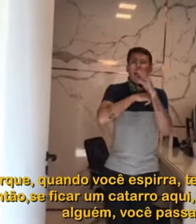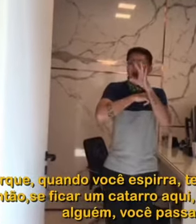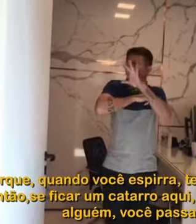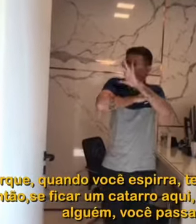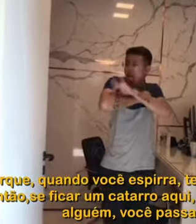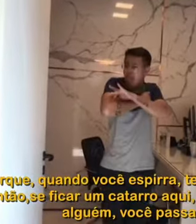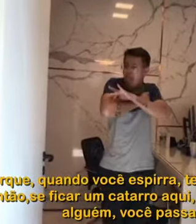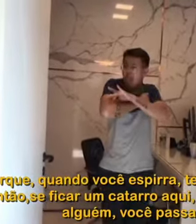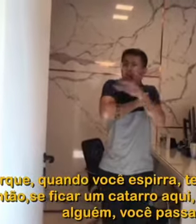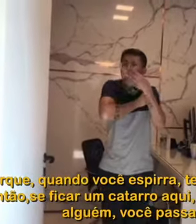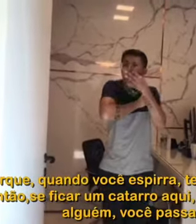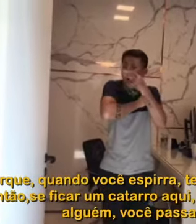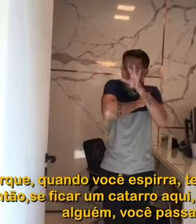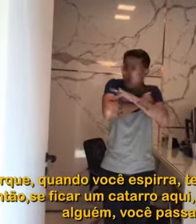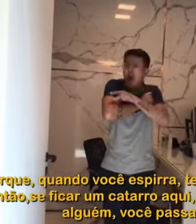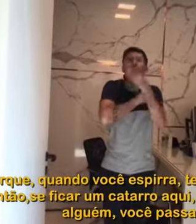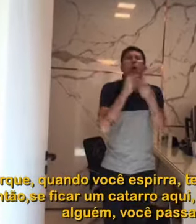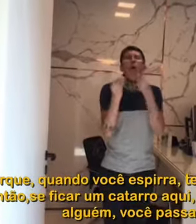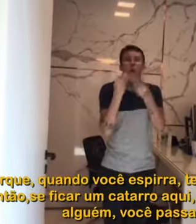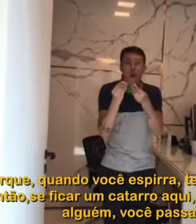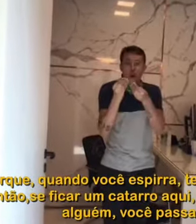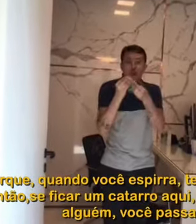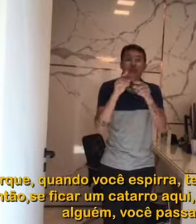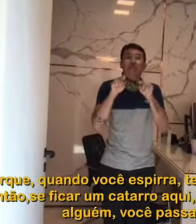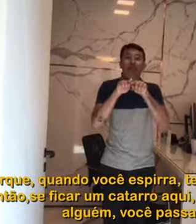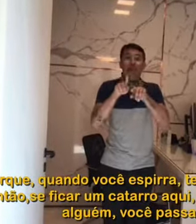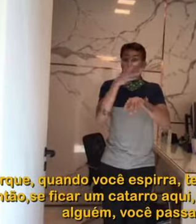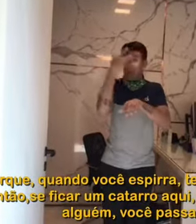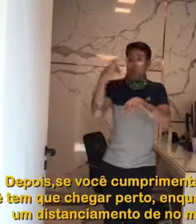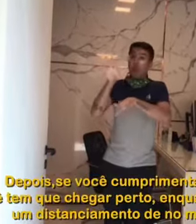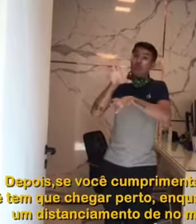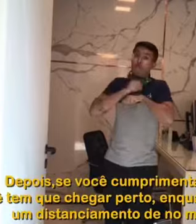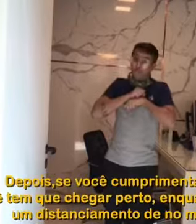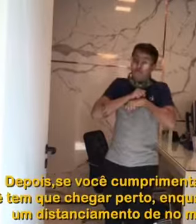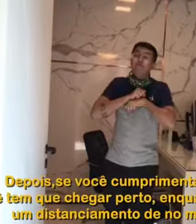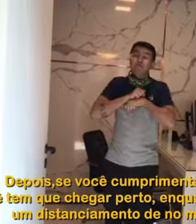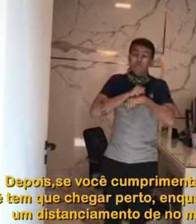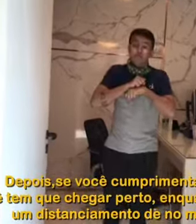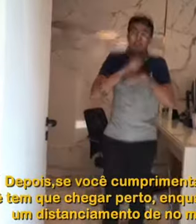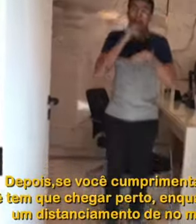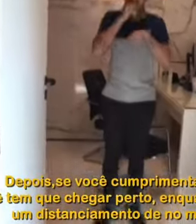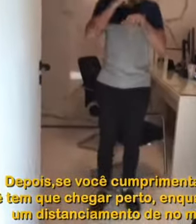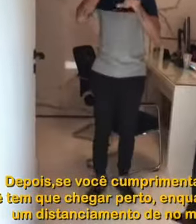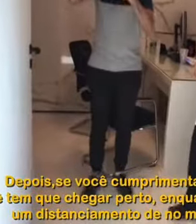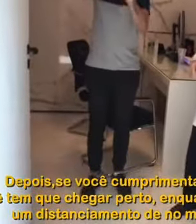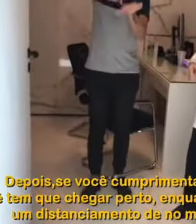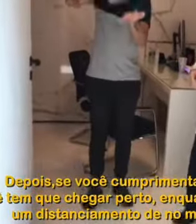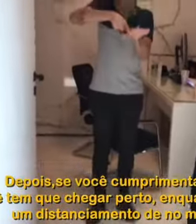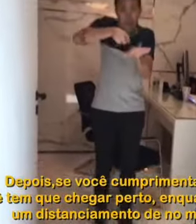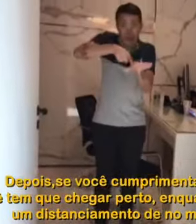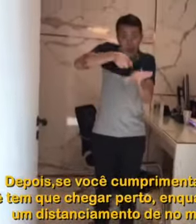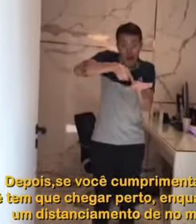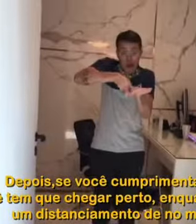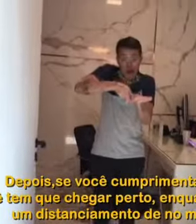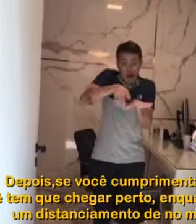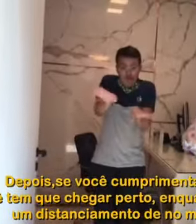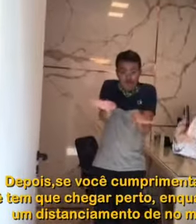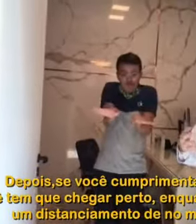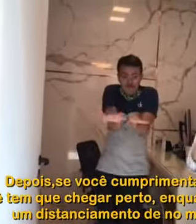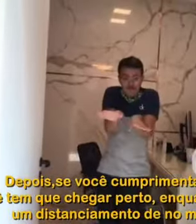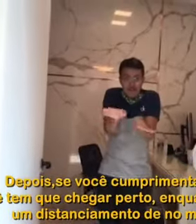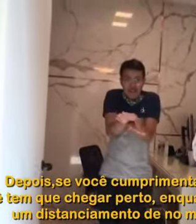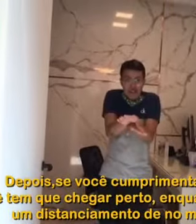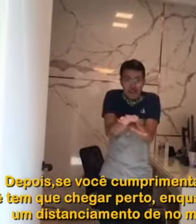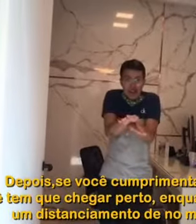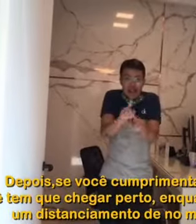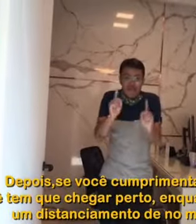aqui, você cumprimentar alguém, você passa para ele. Depois, se você cumprimentar com o pezinho, você tem